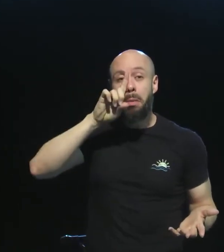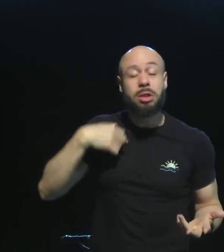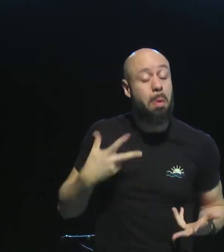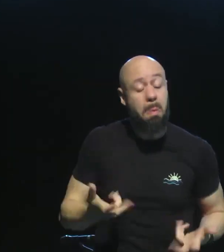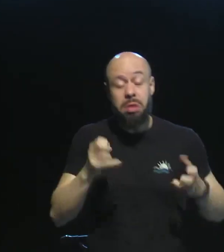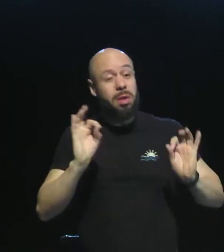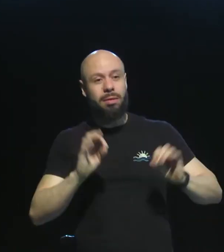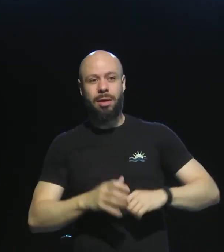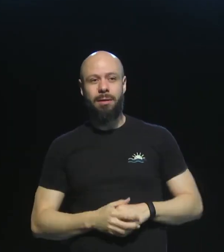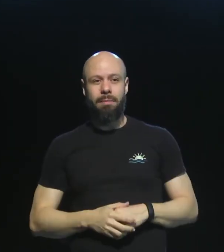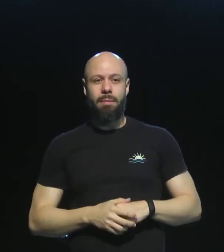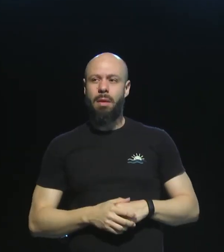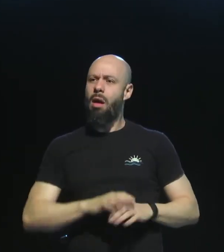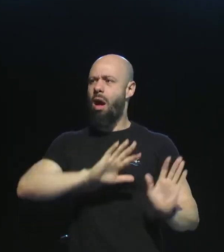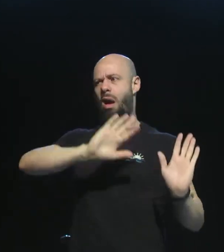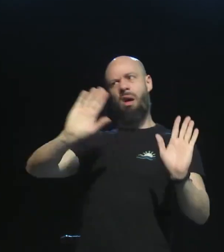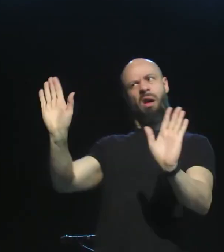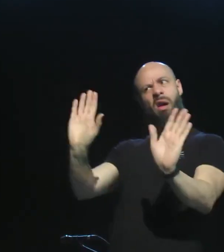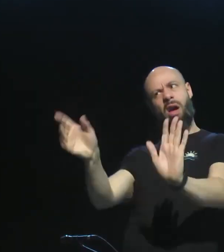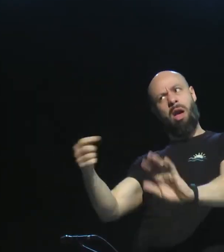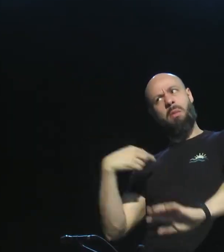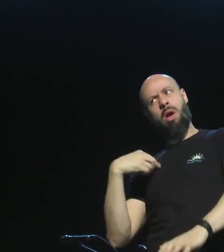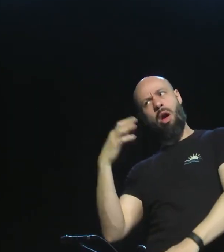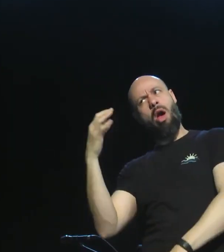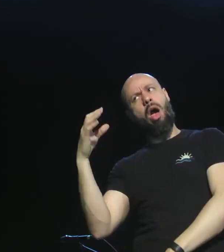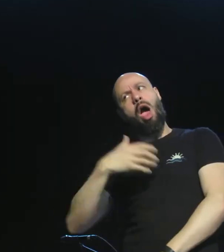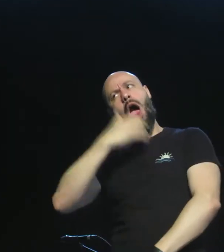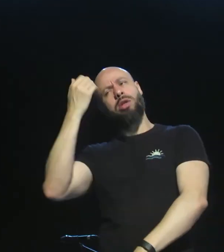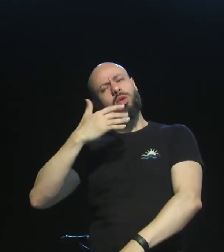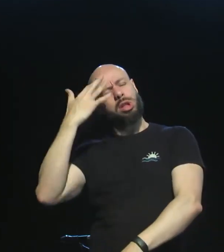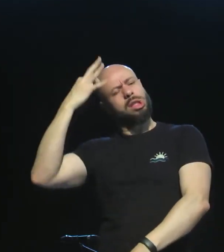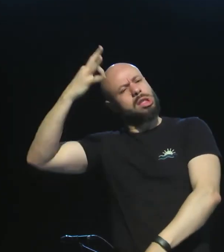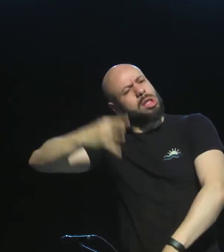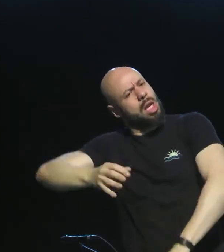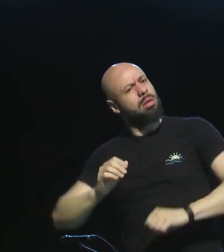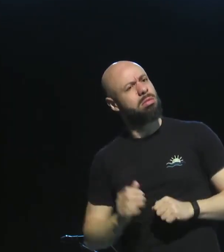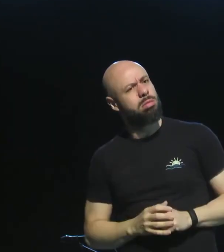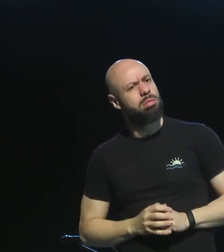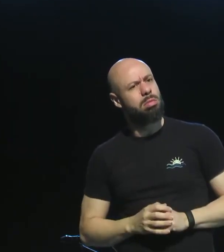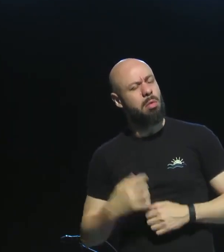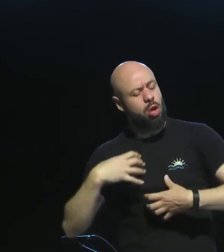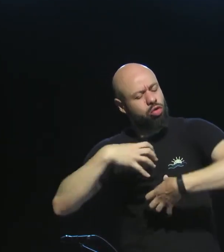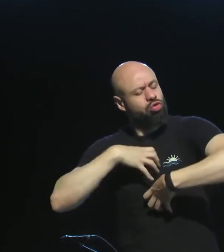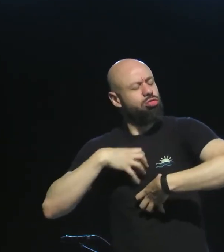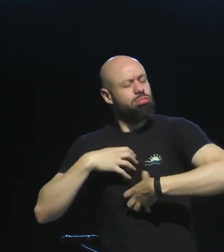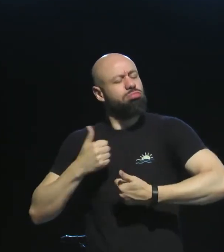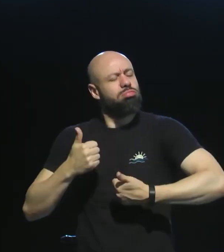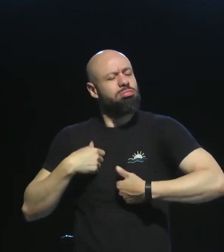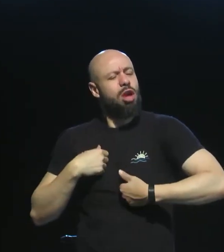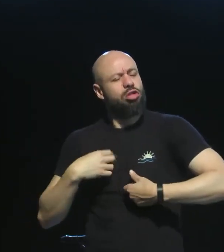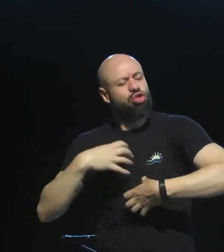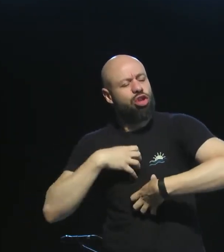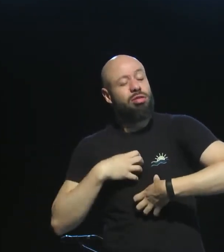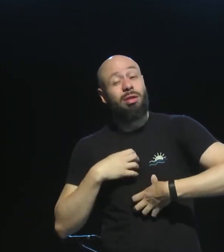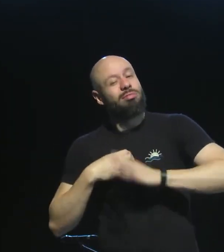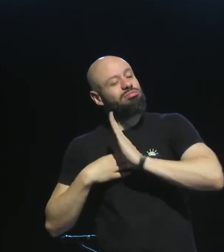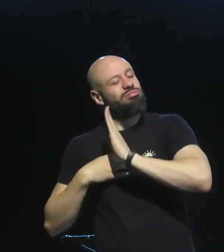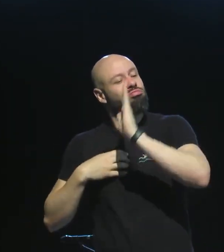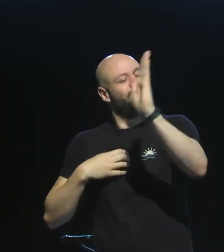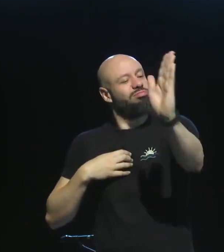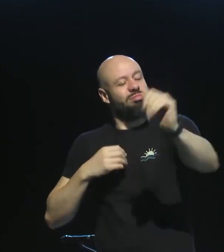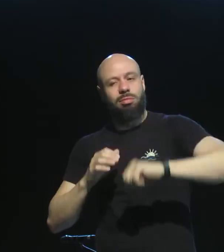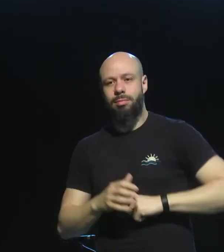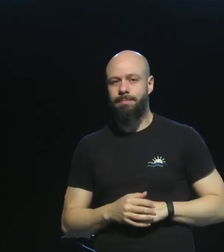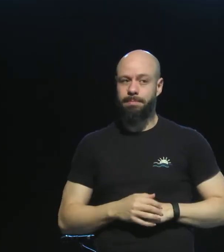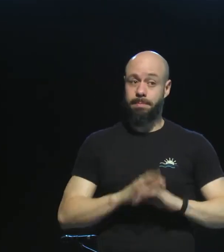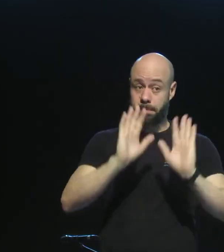mim parece certo. Não, mas para mim está correto. Eu sinto que tem que ser assim. Vejam o que a